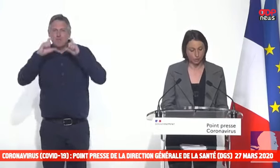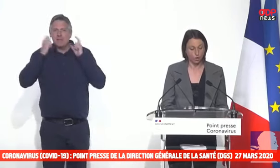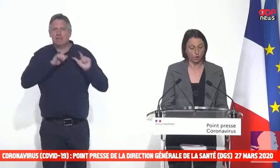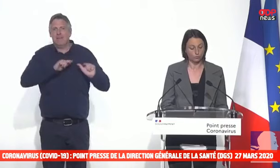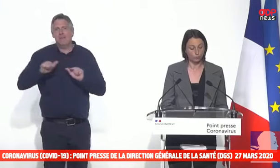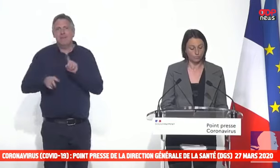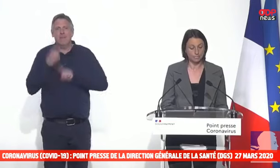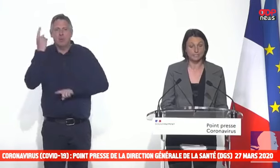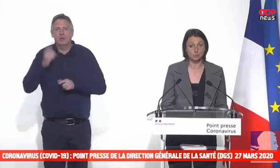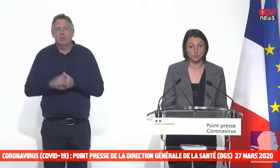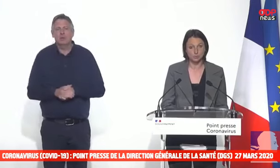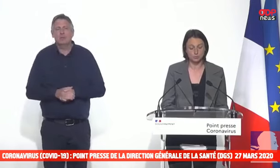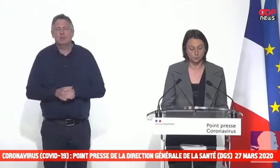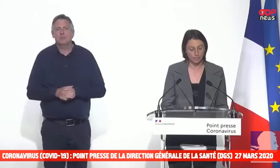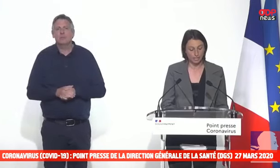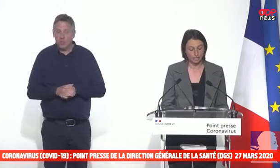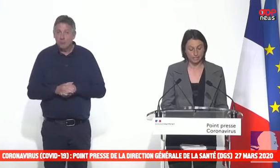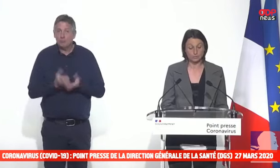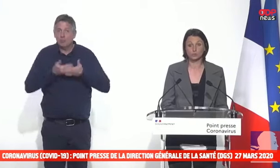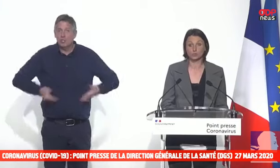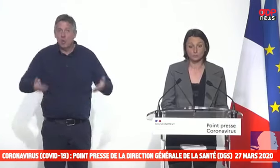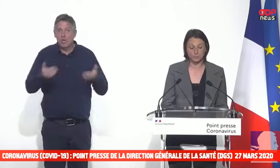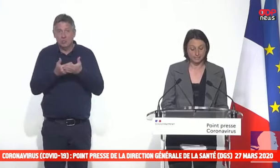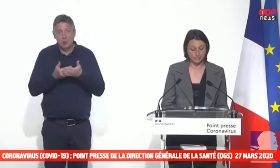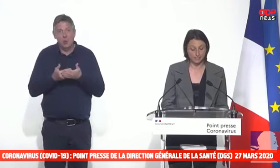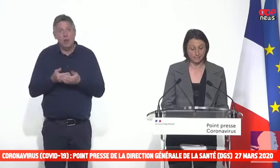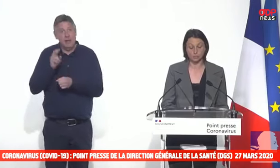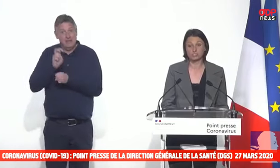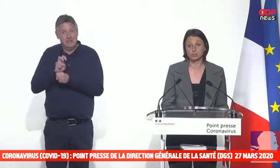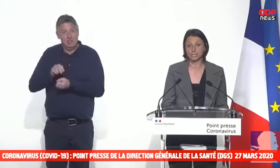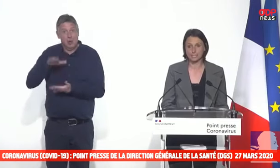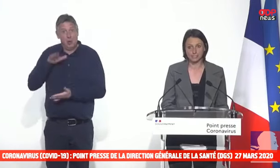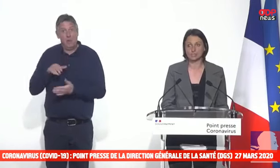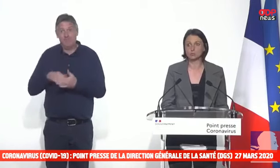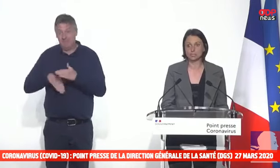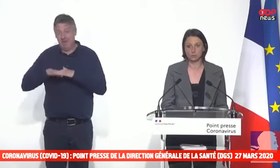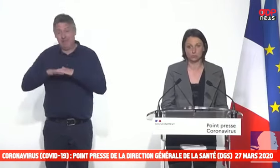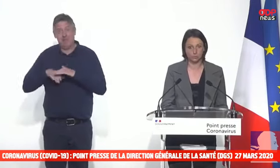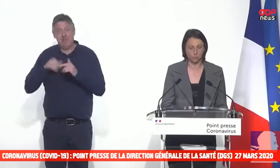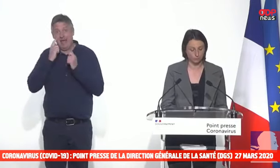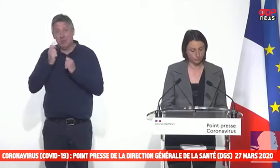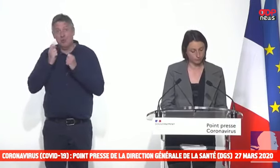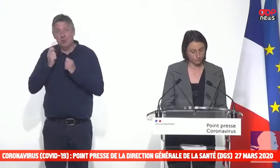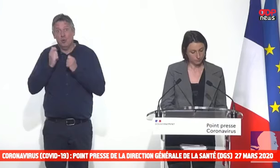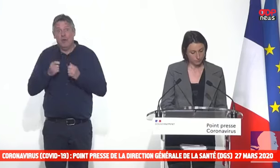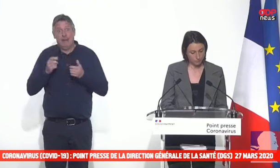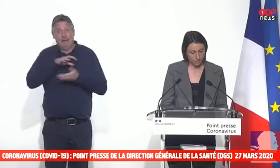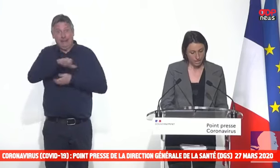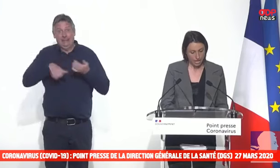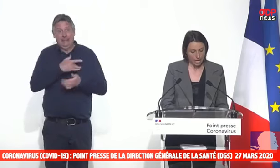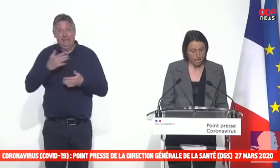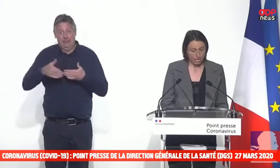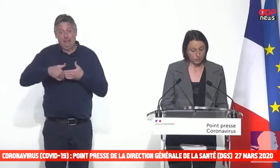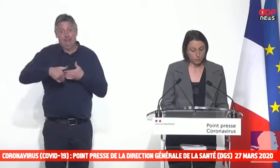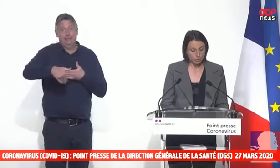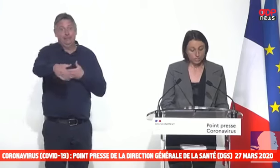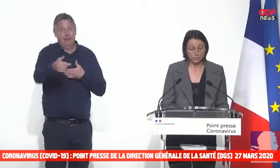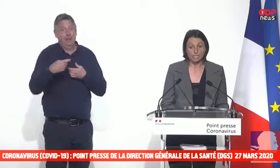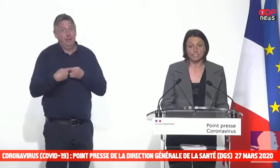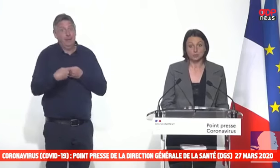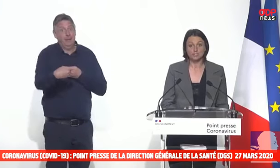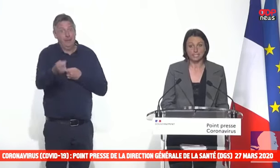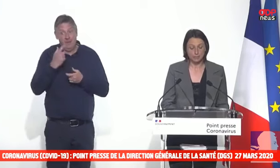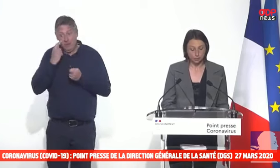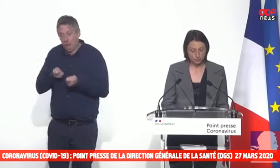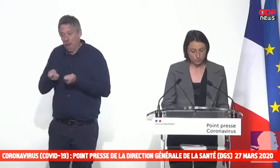nécessaire en fonction de la situation, car les stocks sont limités et on sait que la crise va durer dans le temps. À ce sujet, sur